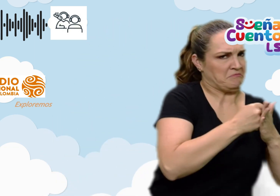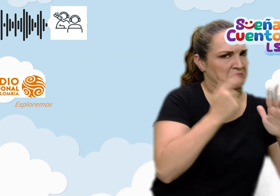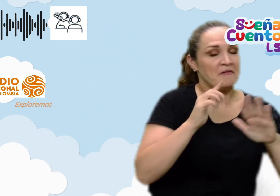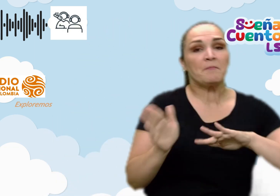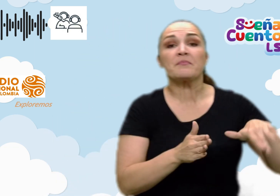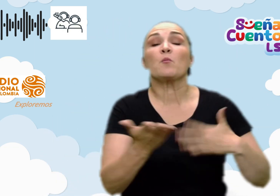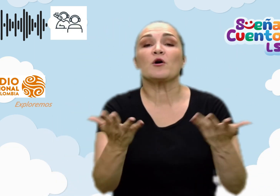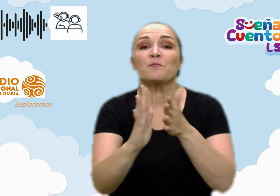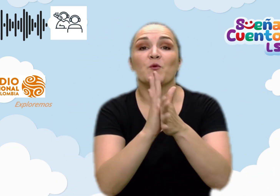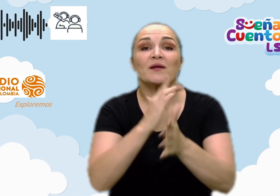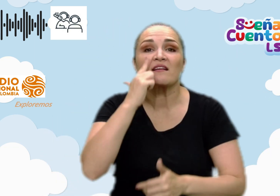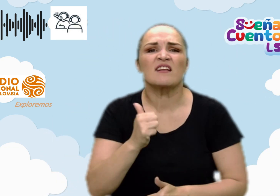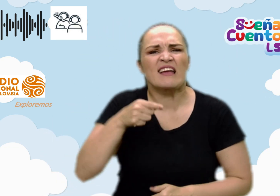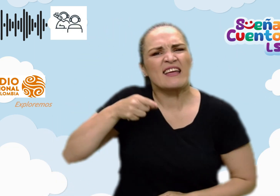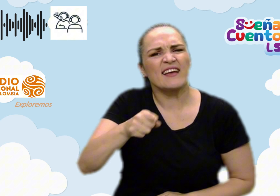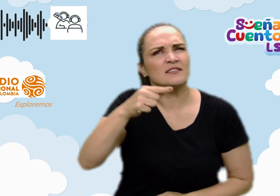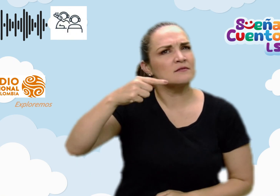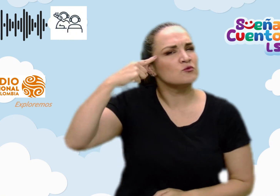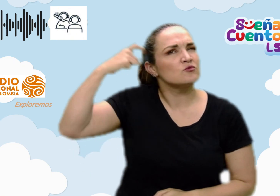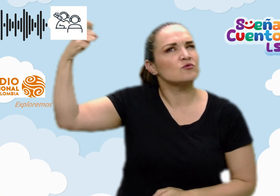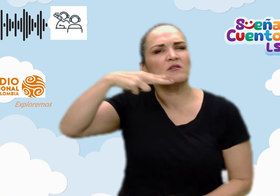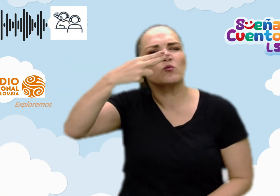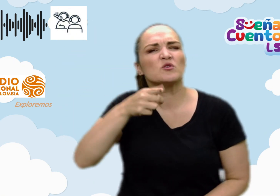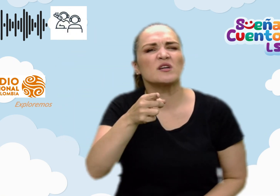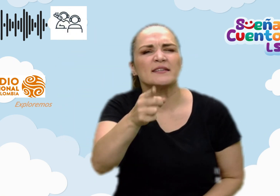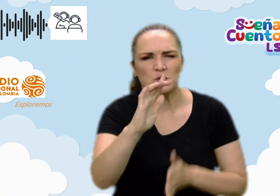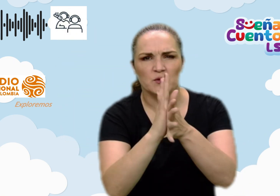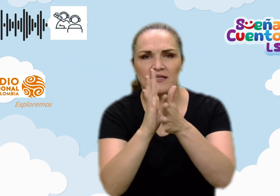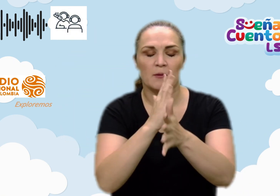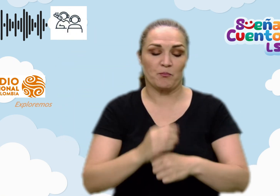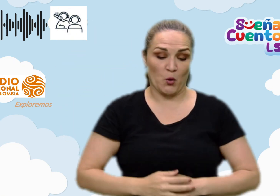también, me parece muy importante. Bueno, Andrea, cuénteme un poquito qué es Sueñacuentos.